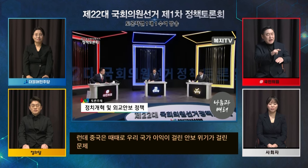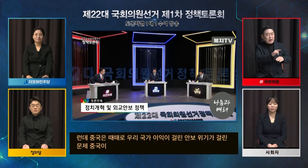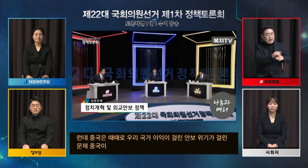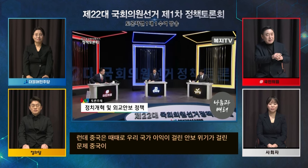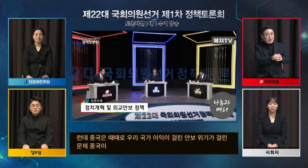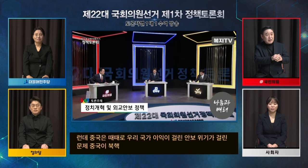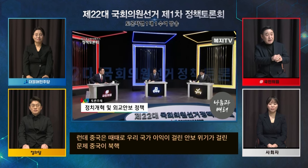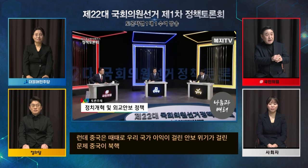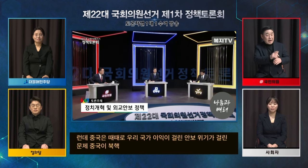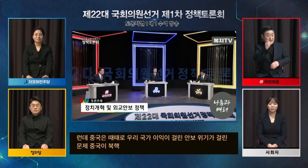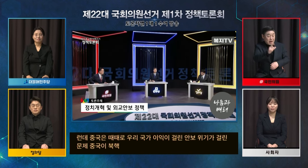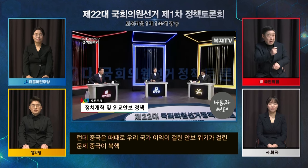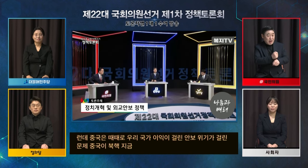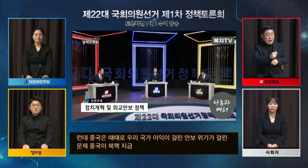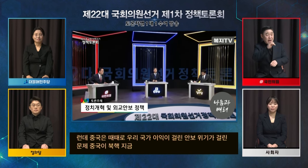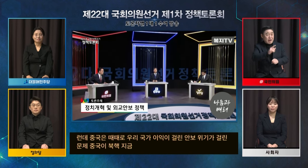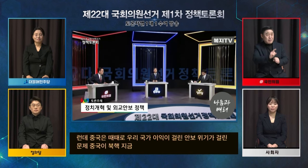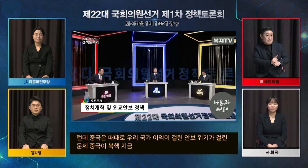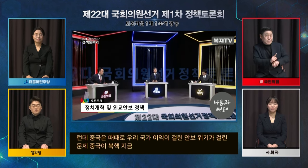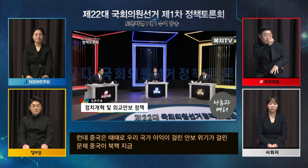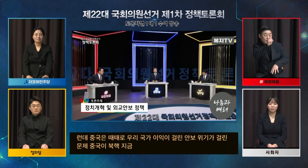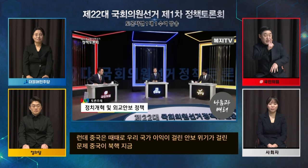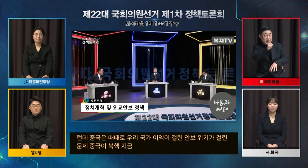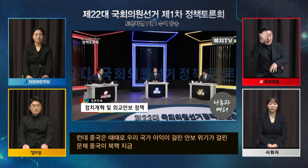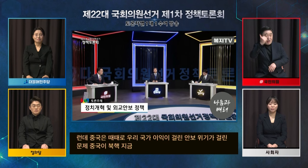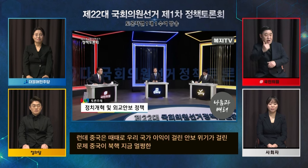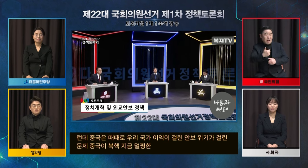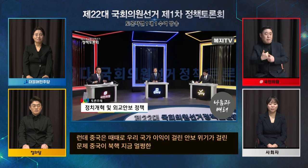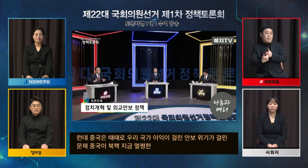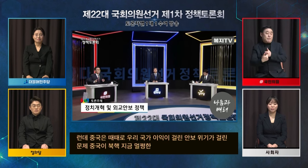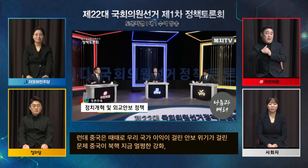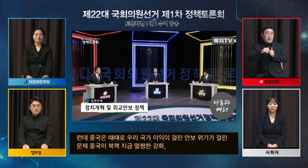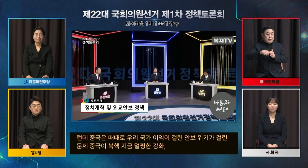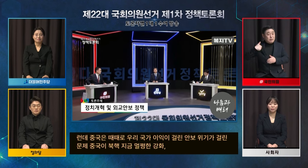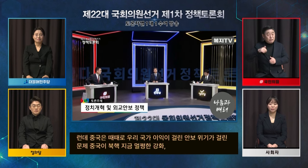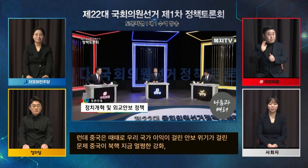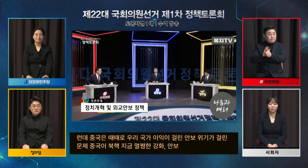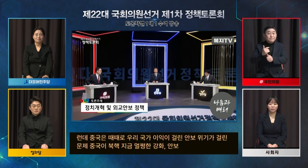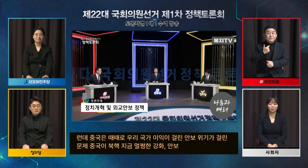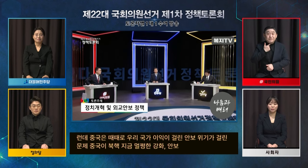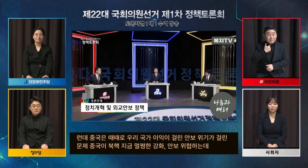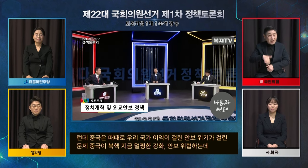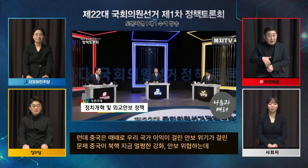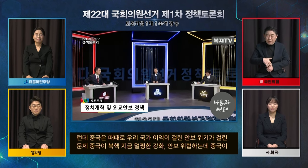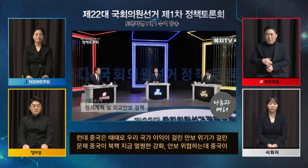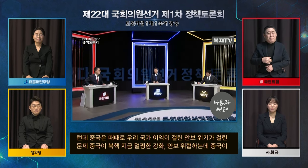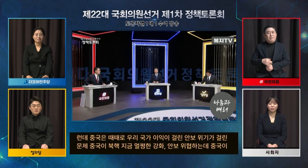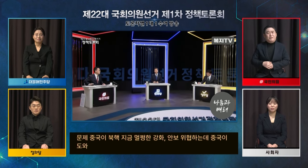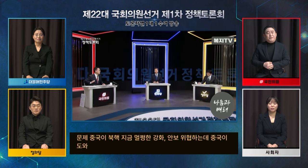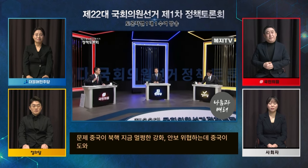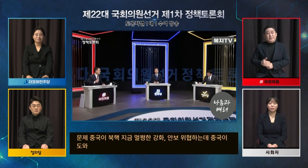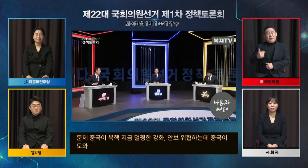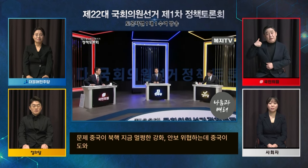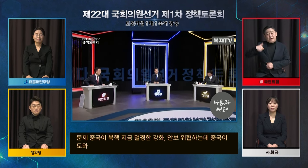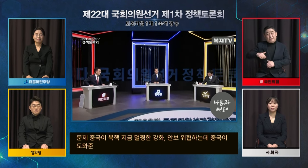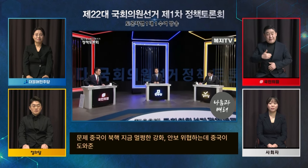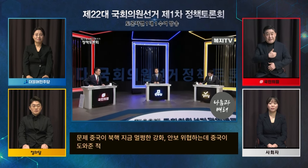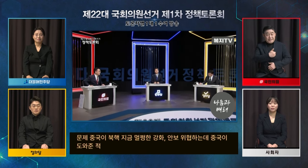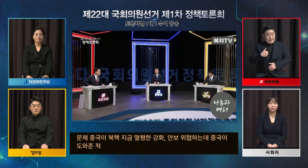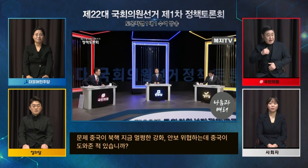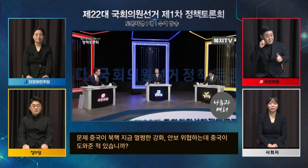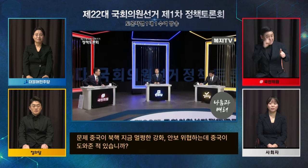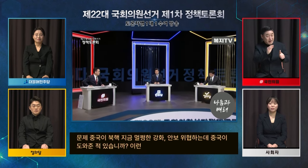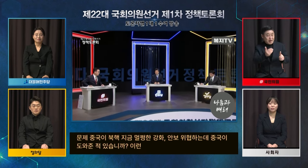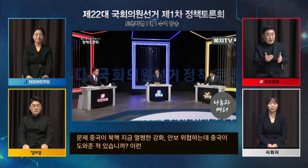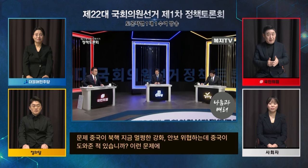무장 강화, 핵미사일 발사로 우리 대한민국의 안보를 위협하는데 중국이 한번 도와준 적이 있습니까? 이런 문제에 대해서는 우리가 중국에 당당하게 이야기할